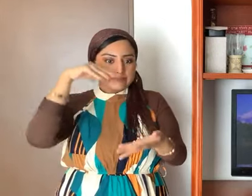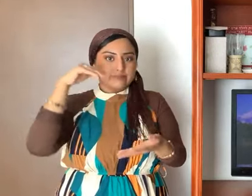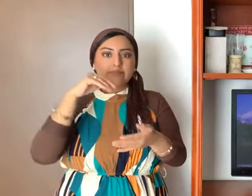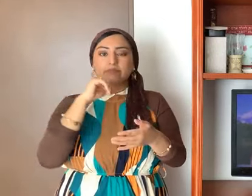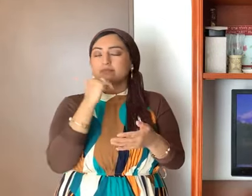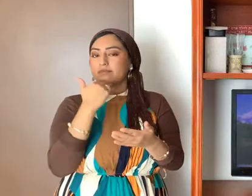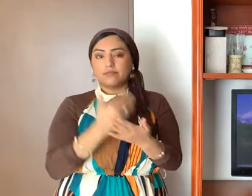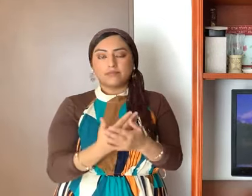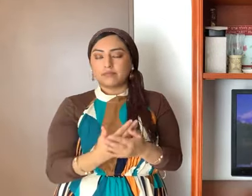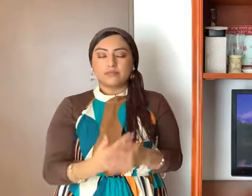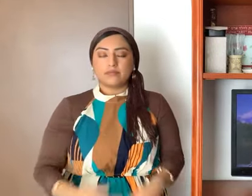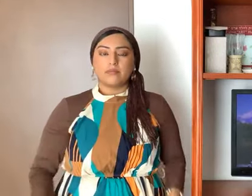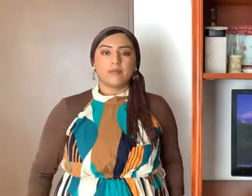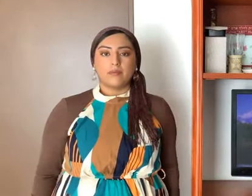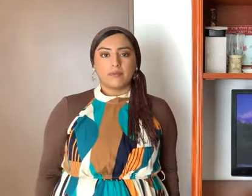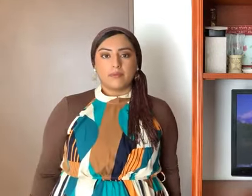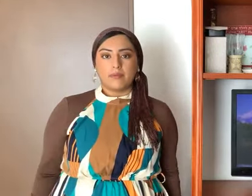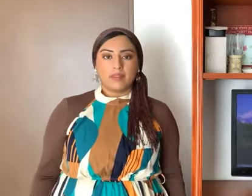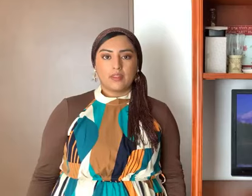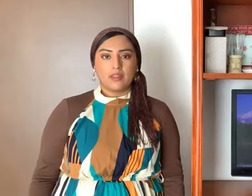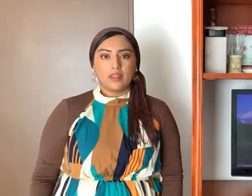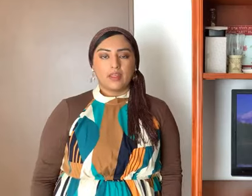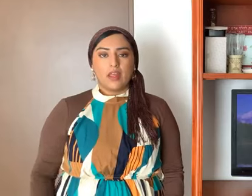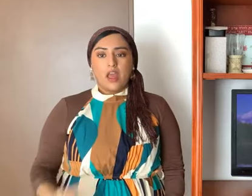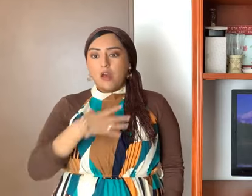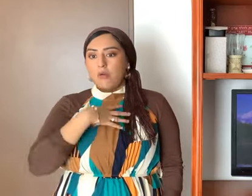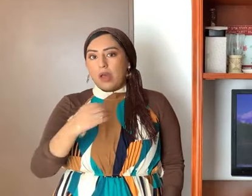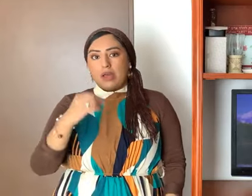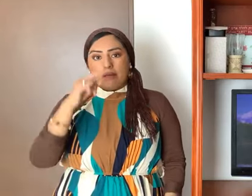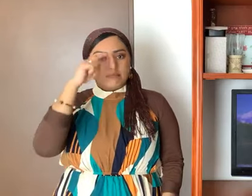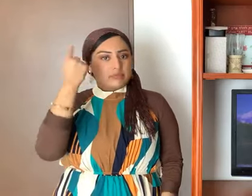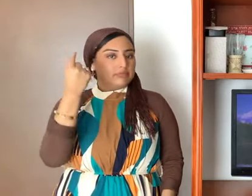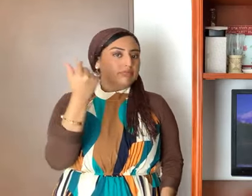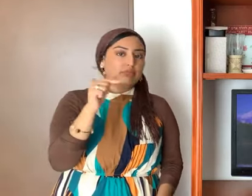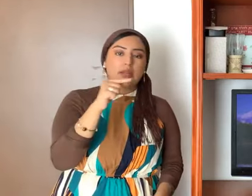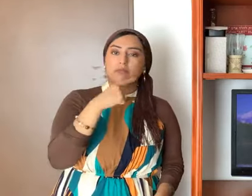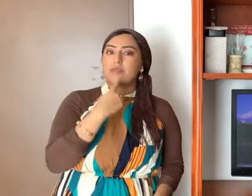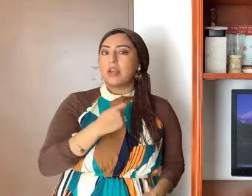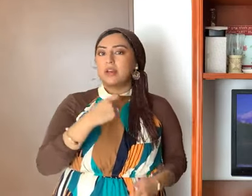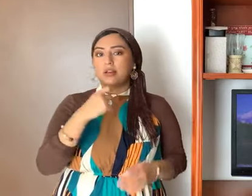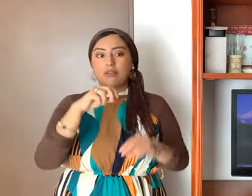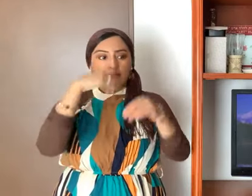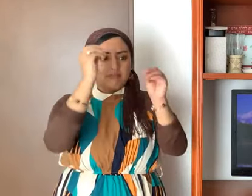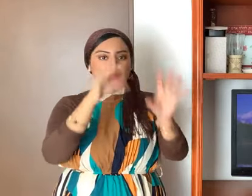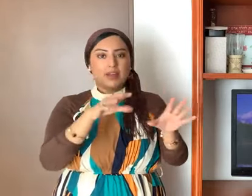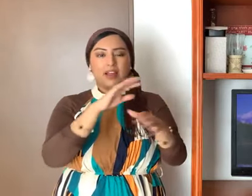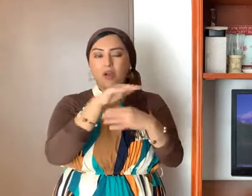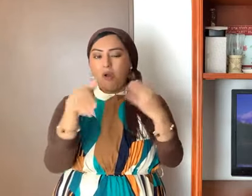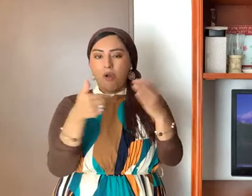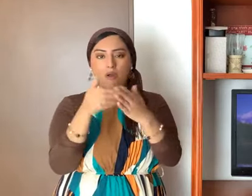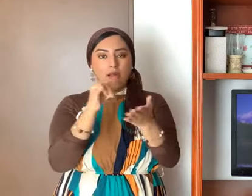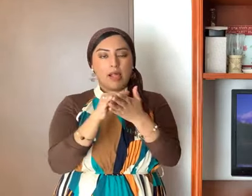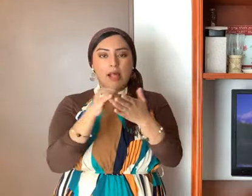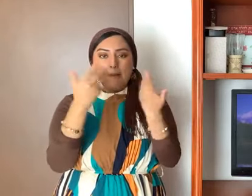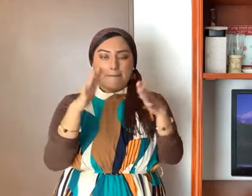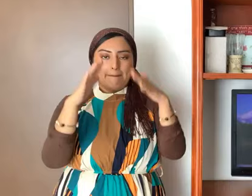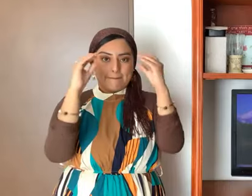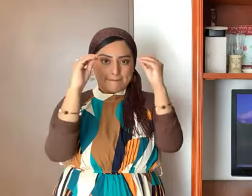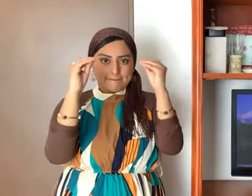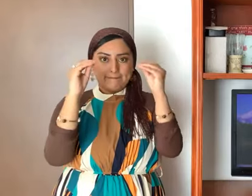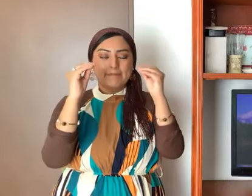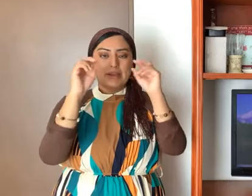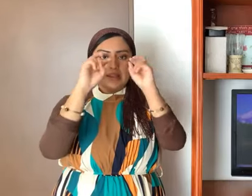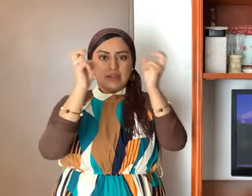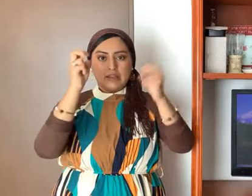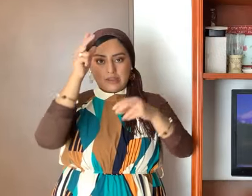convienen. Brujería tal cual, blanca, magia, negra, verde, blanca, roja, del color que quieran, ¿sí? Todo eso está ministrado en los